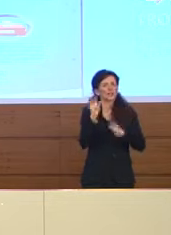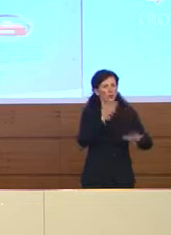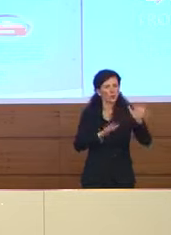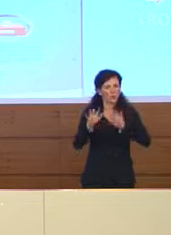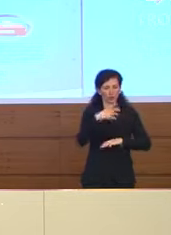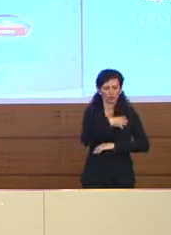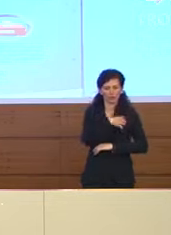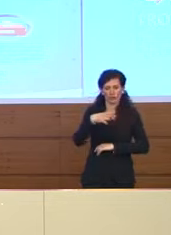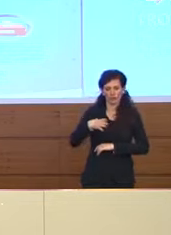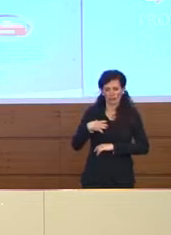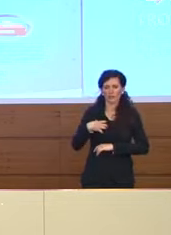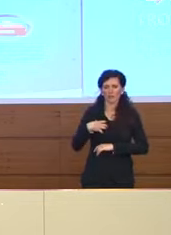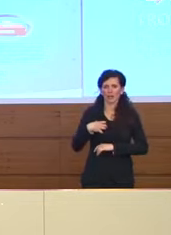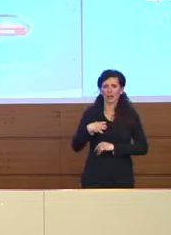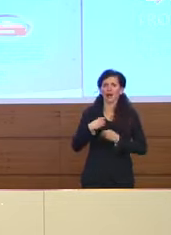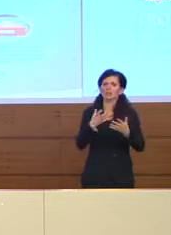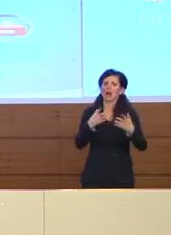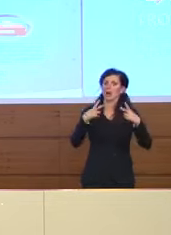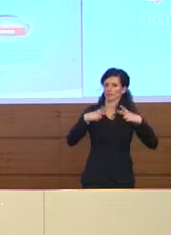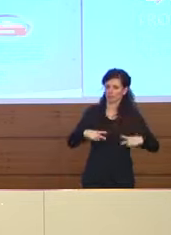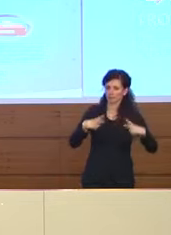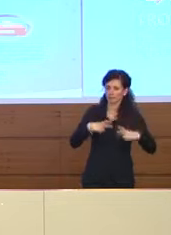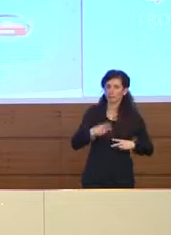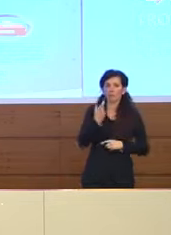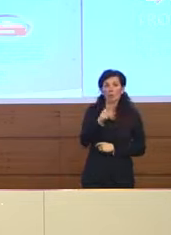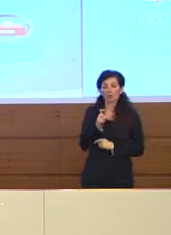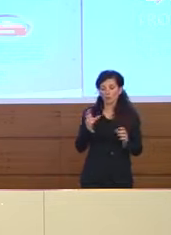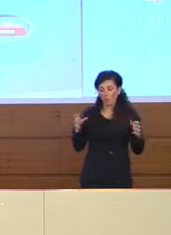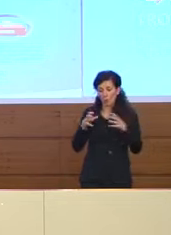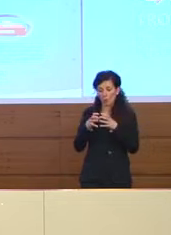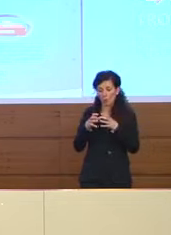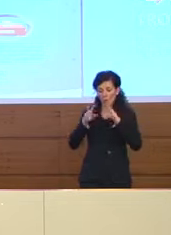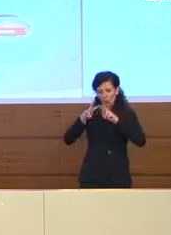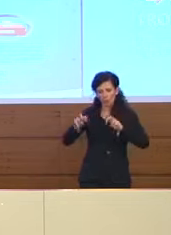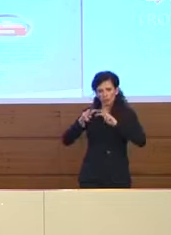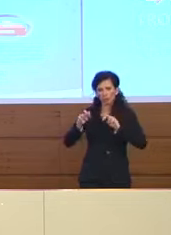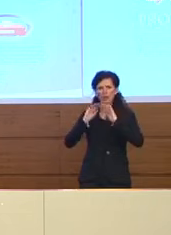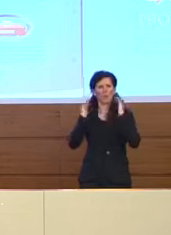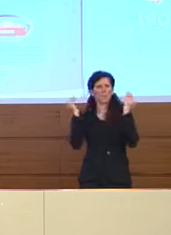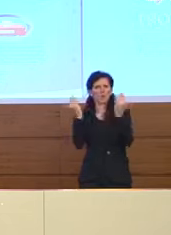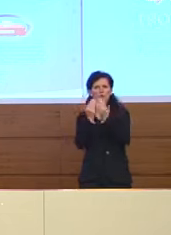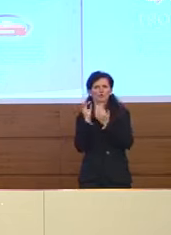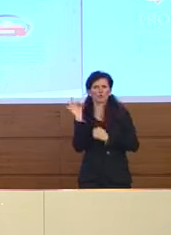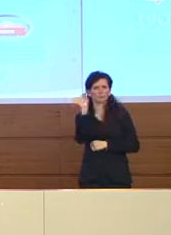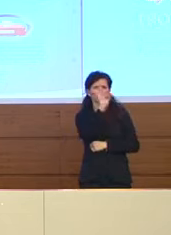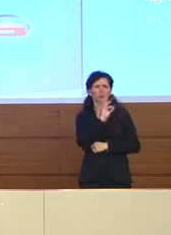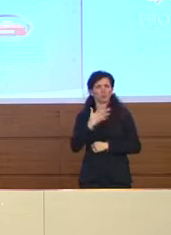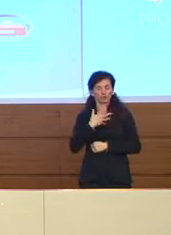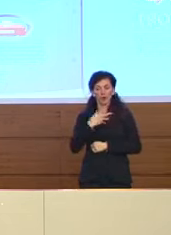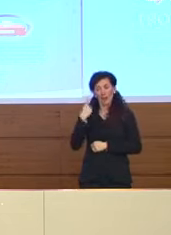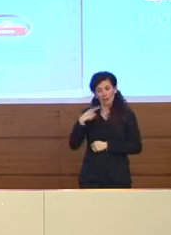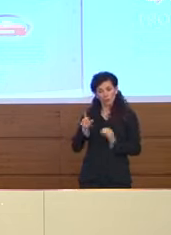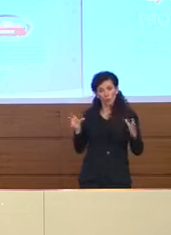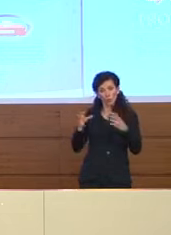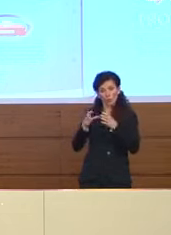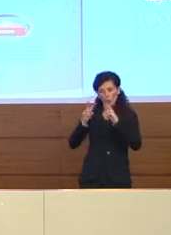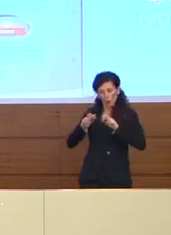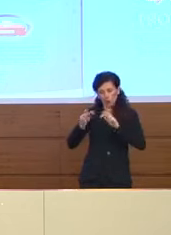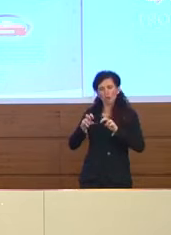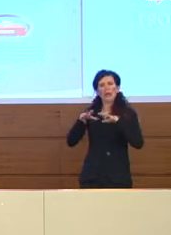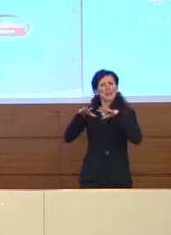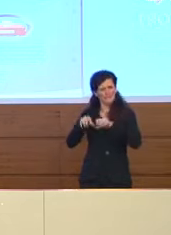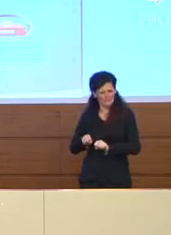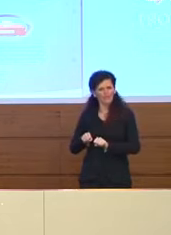grandi gruppi di ricerca nel mondo si impegnino su questo aspetto dall'altro però